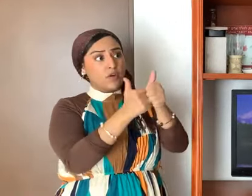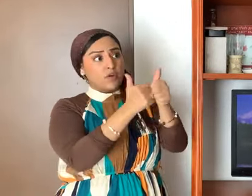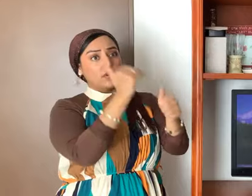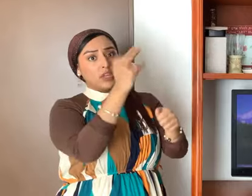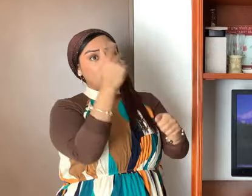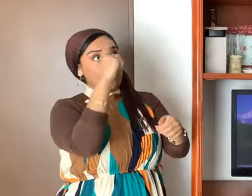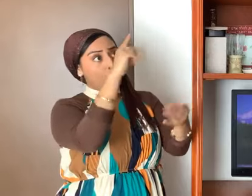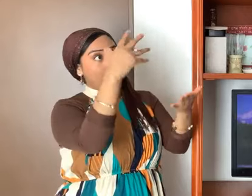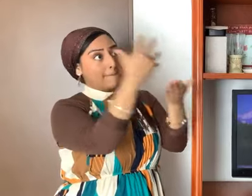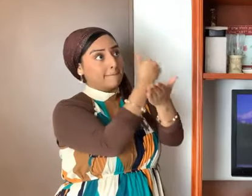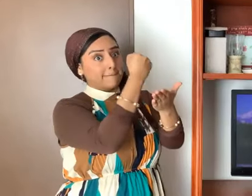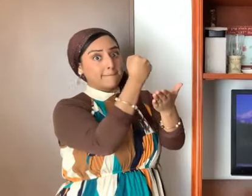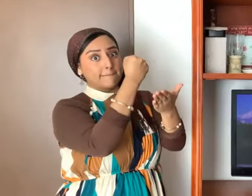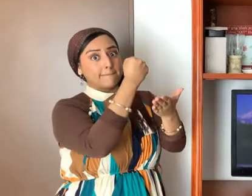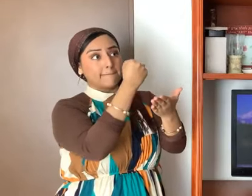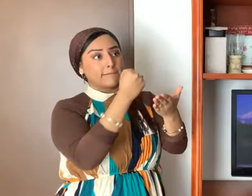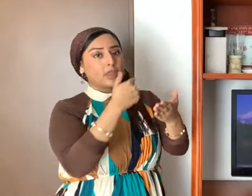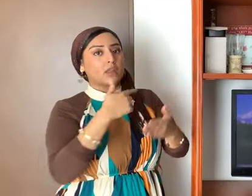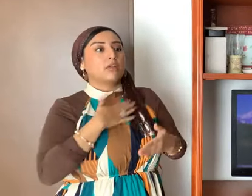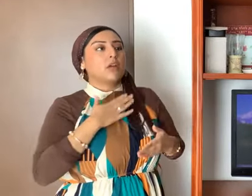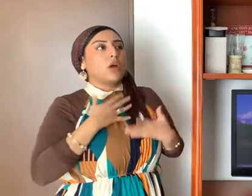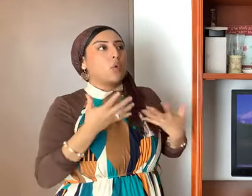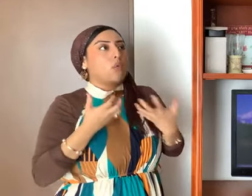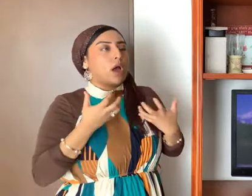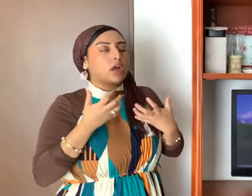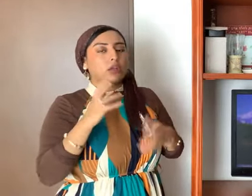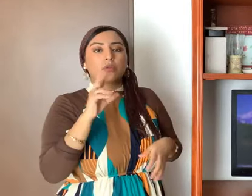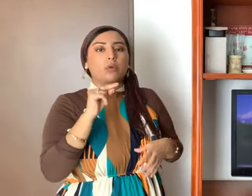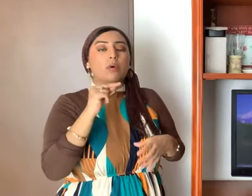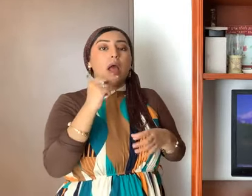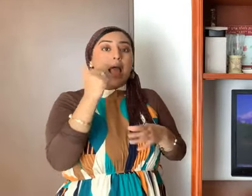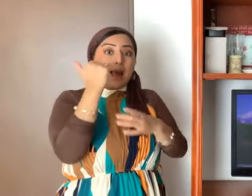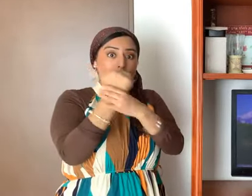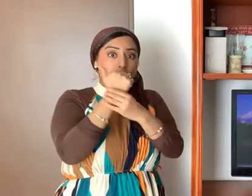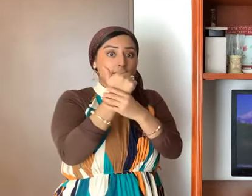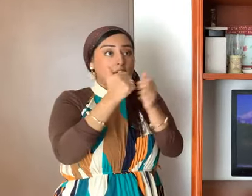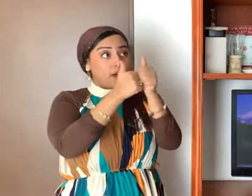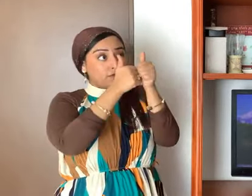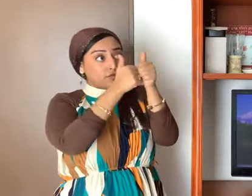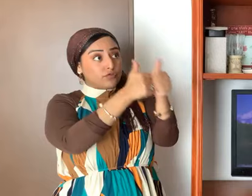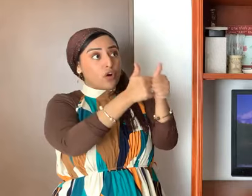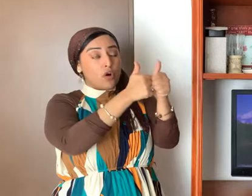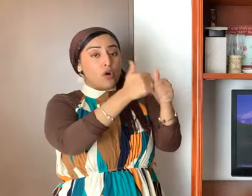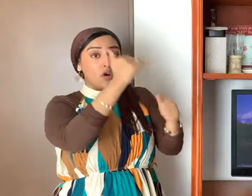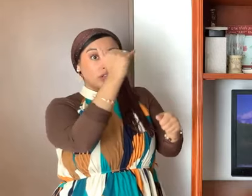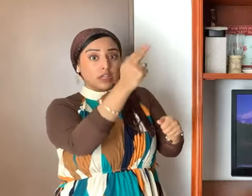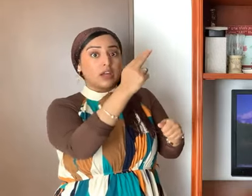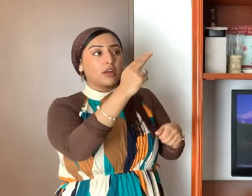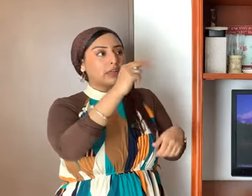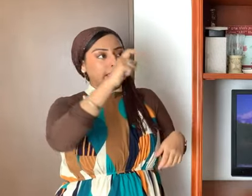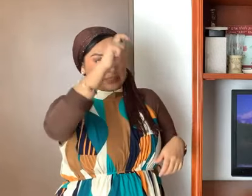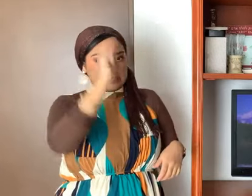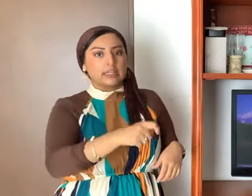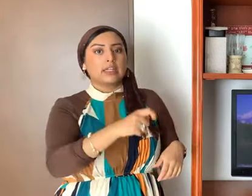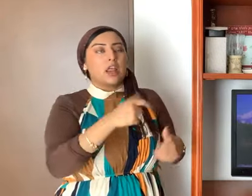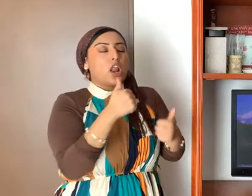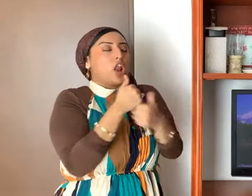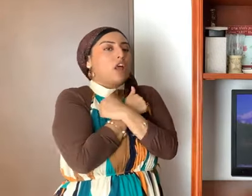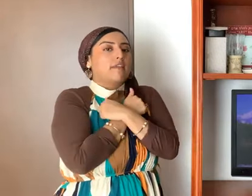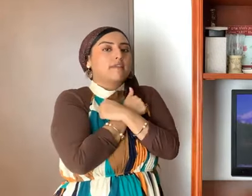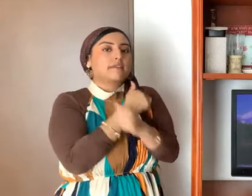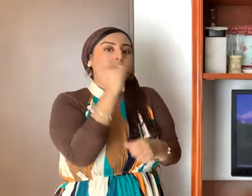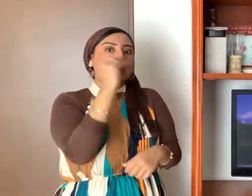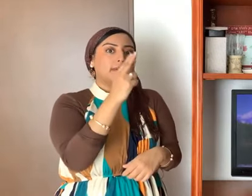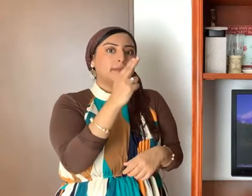para obtener lo que él quería. Abraham siguió a Yahweh porque tenía que hacerlo, porque le